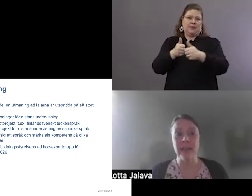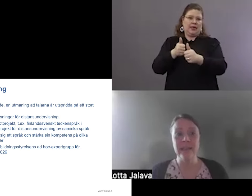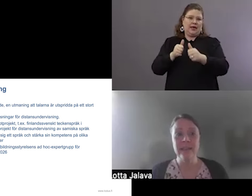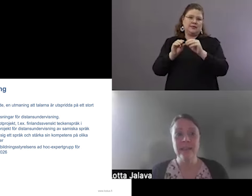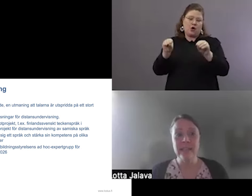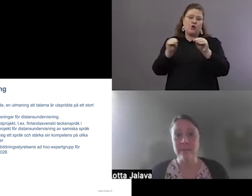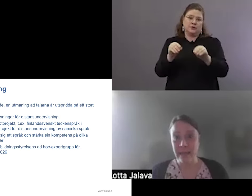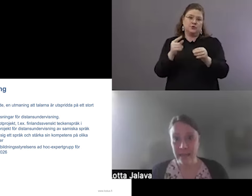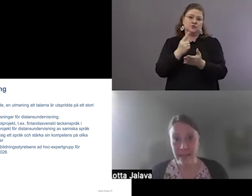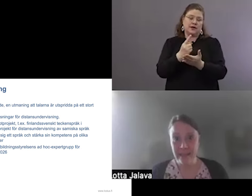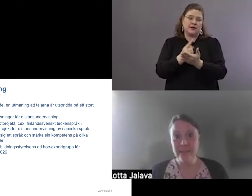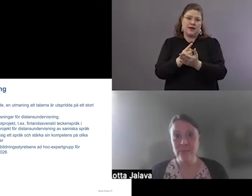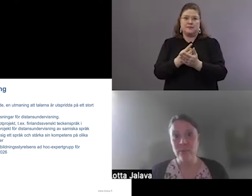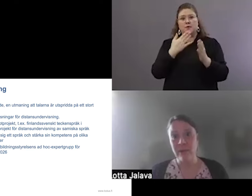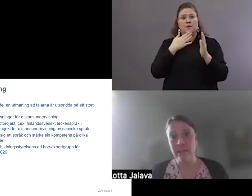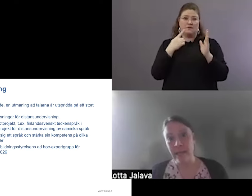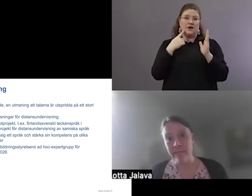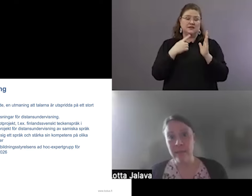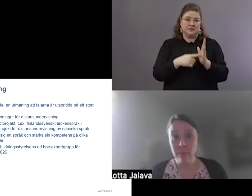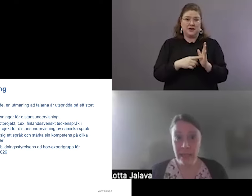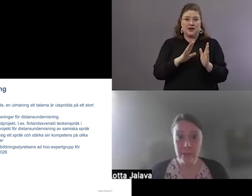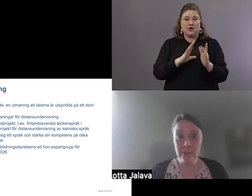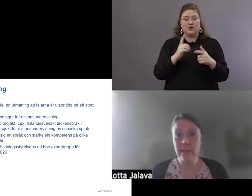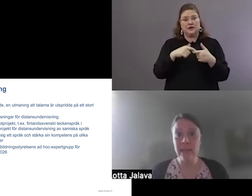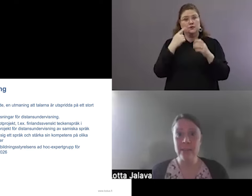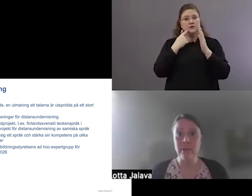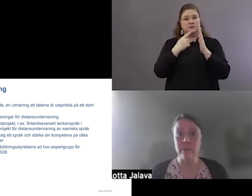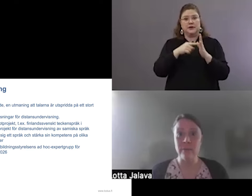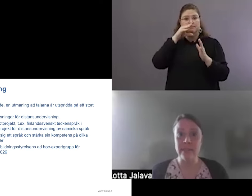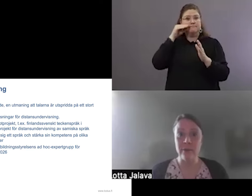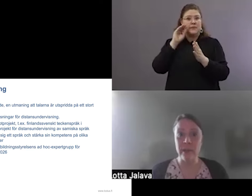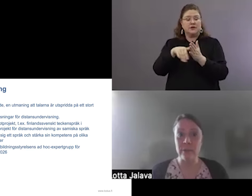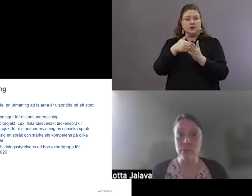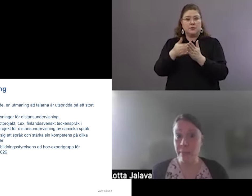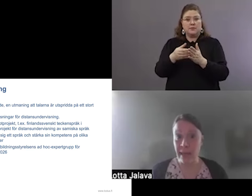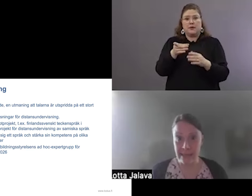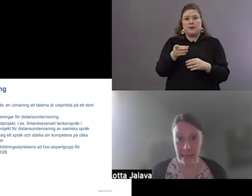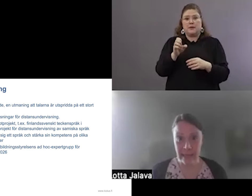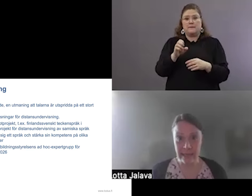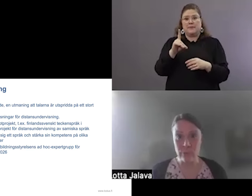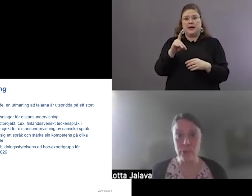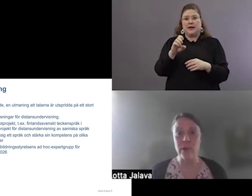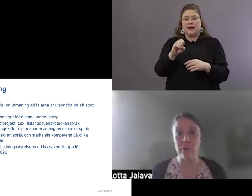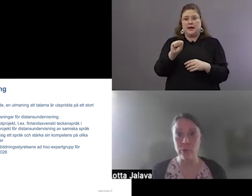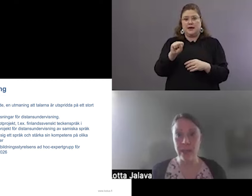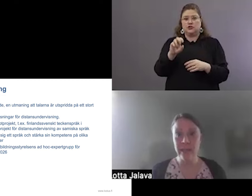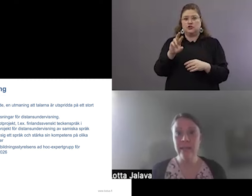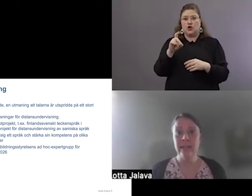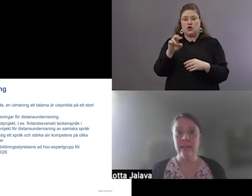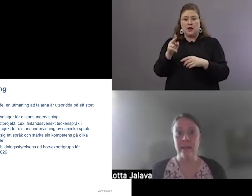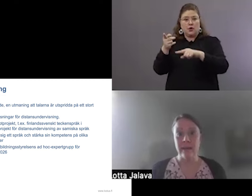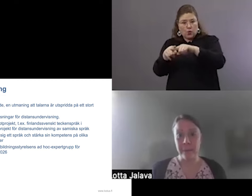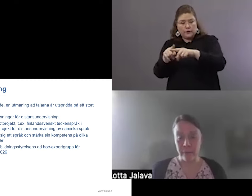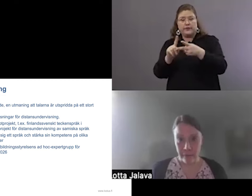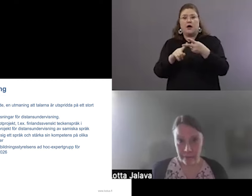onkin hyviä esimerkkejä suomenruotsalaisen viittomakielen osalta. Pedersören kunnassa kokeiltu saamelaiskäräjät ja Utsjoen kunta